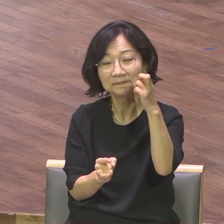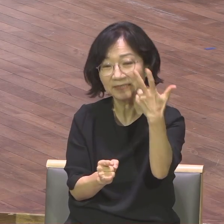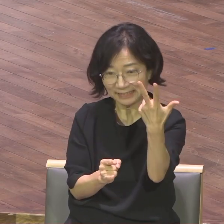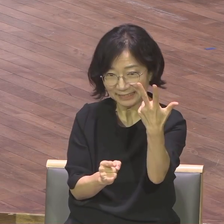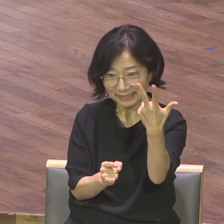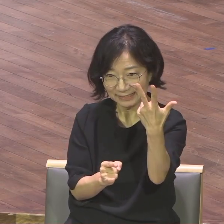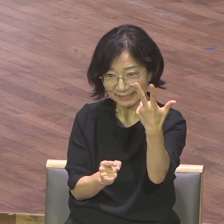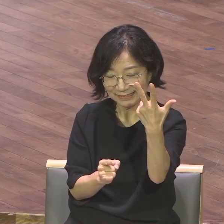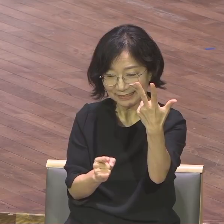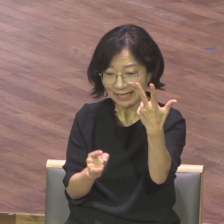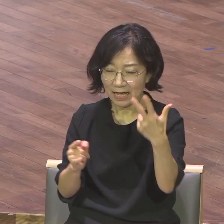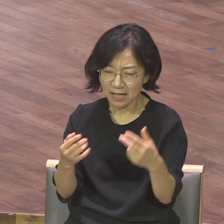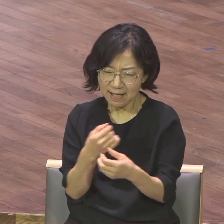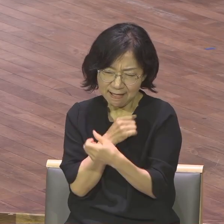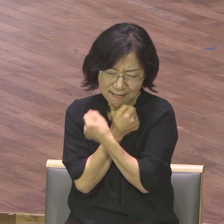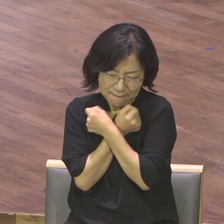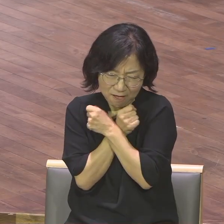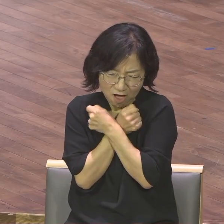환상을,